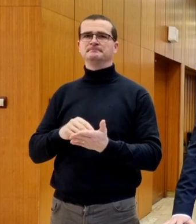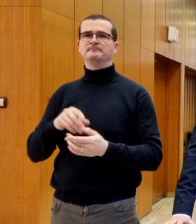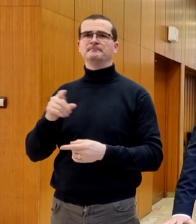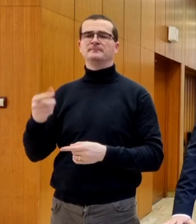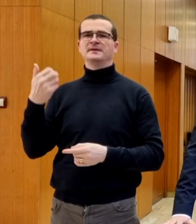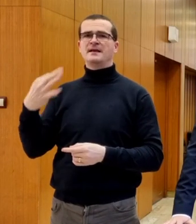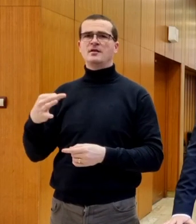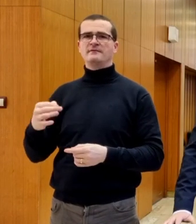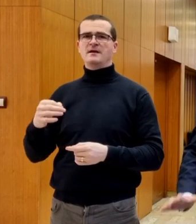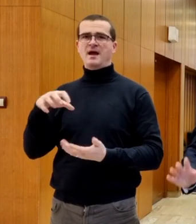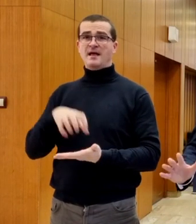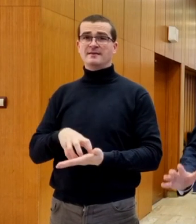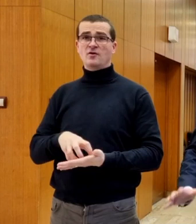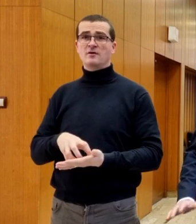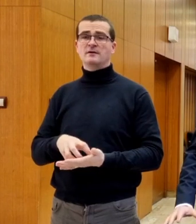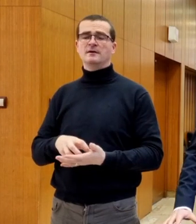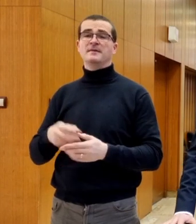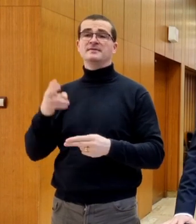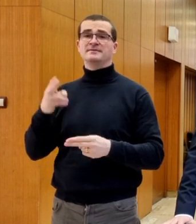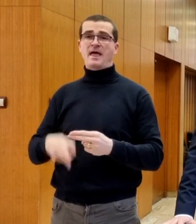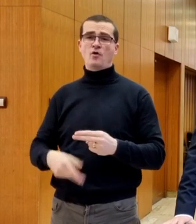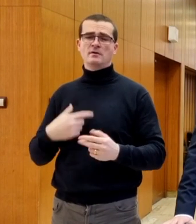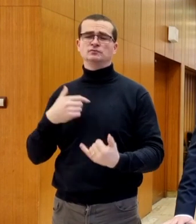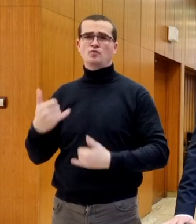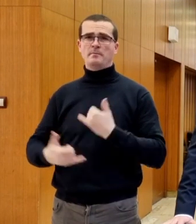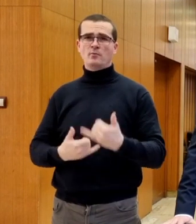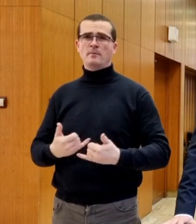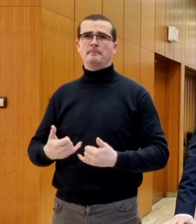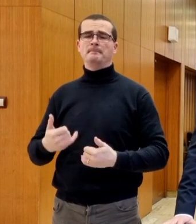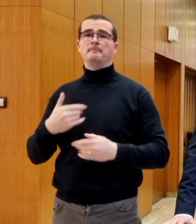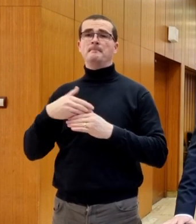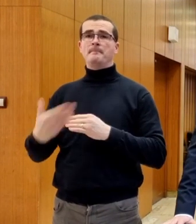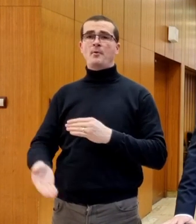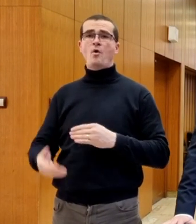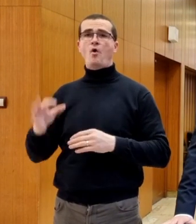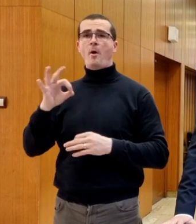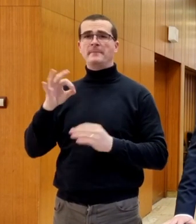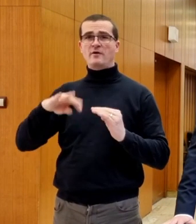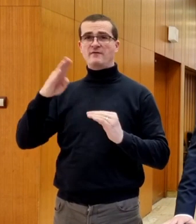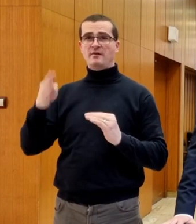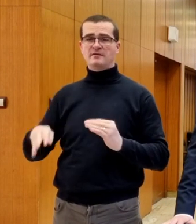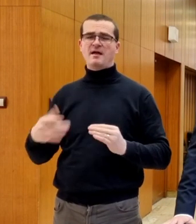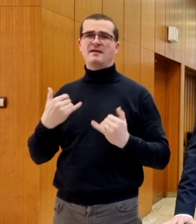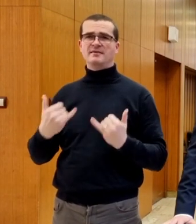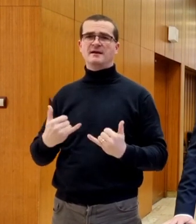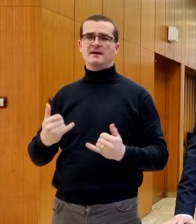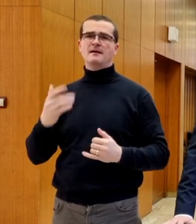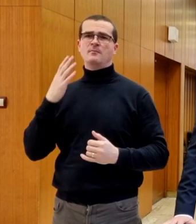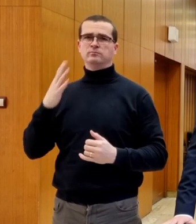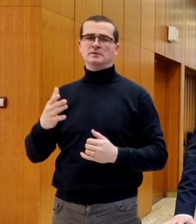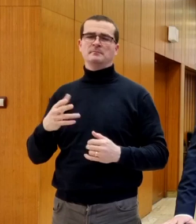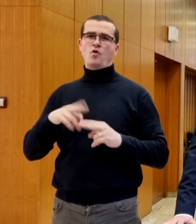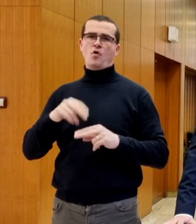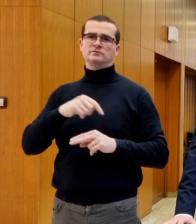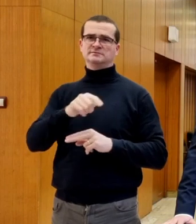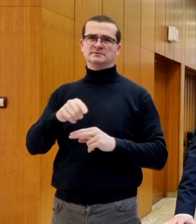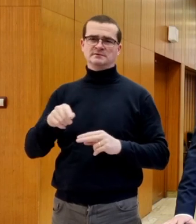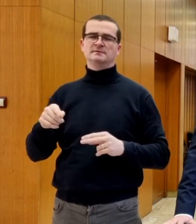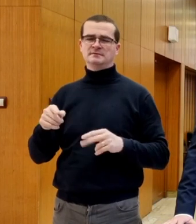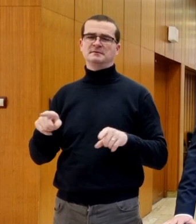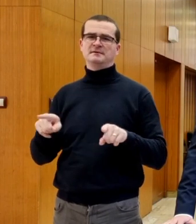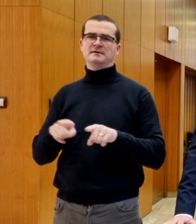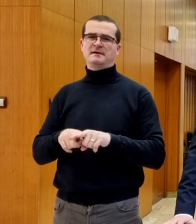vekových kategóriách. Ale na záver teda zopakujem, že po odznení vlny Omikron podľa všetkého budeme smerovať v trende ostatných krajín a budeme